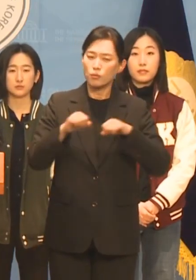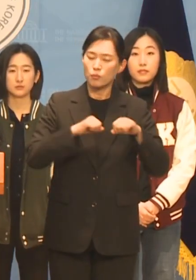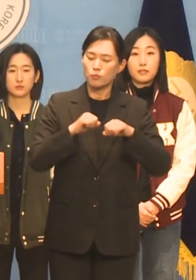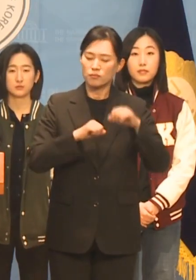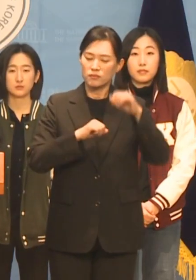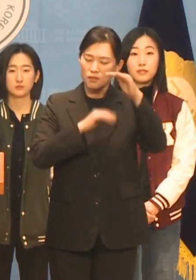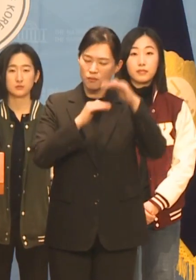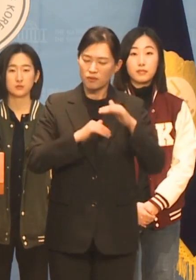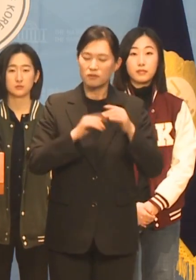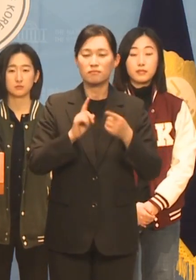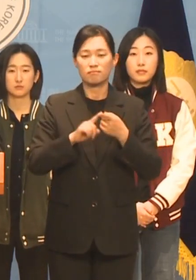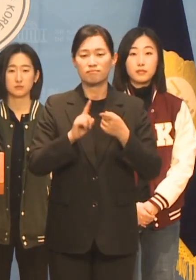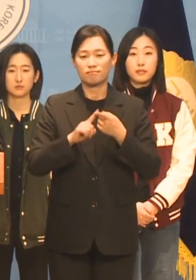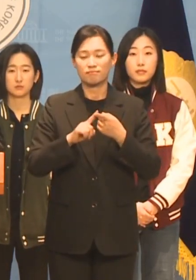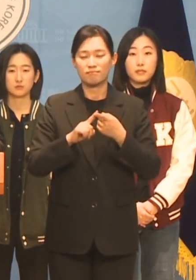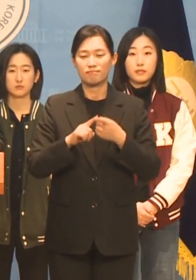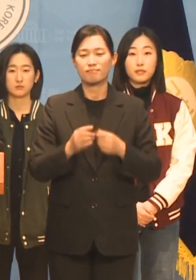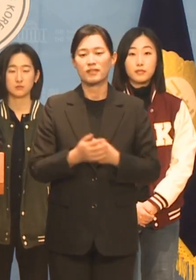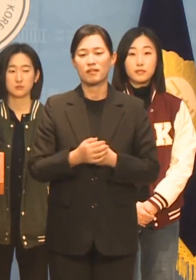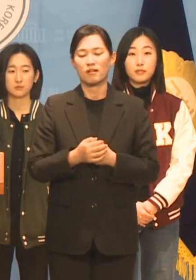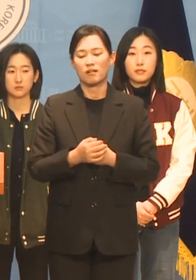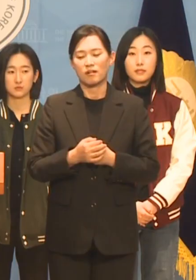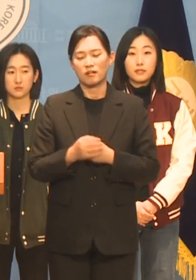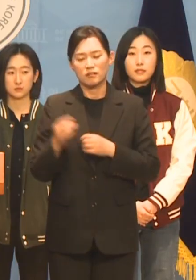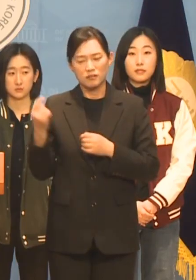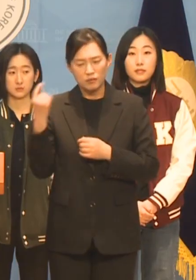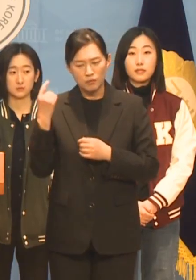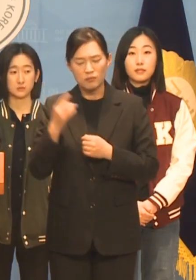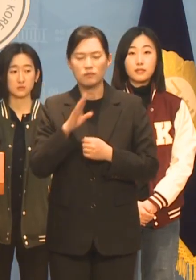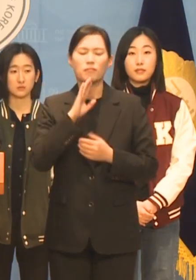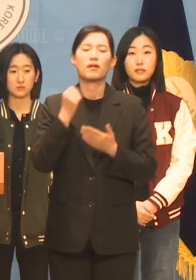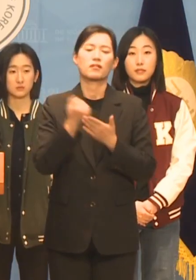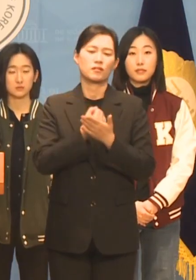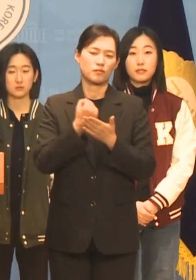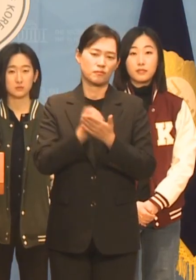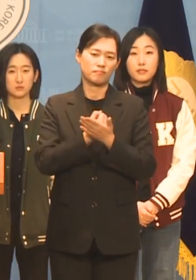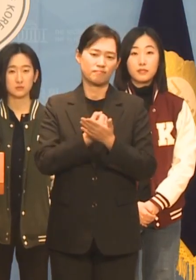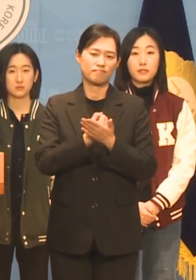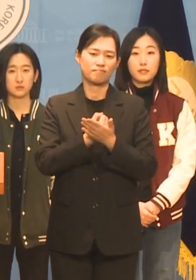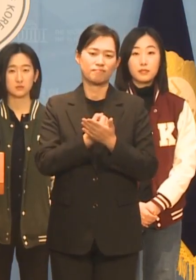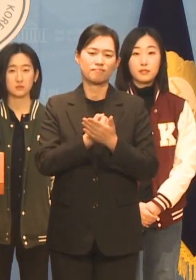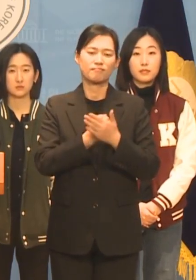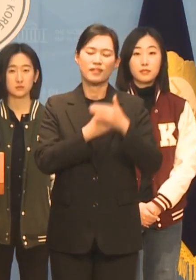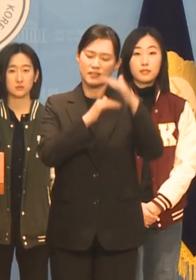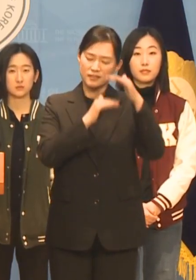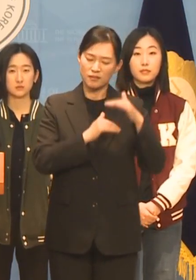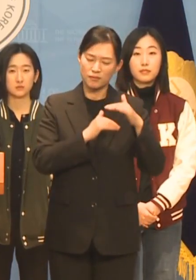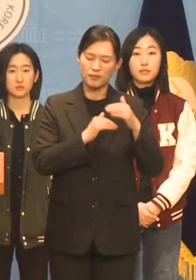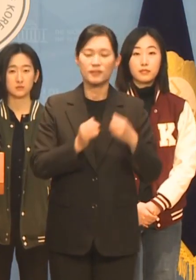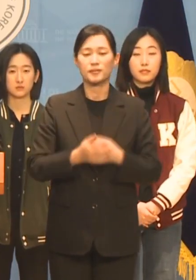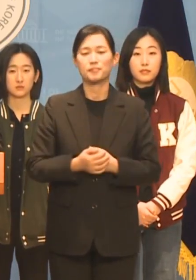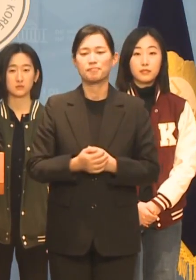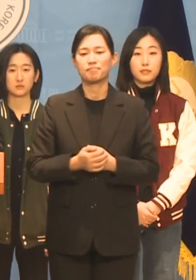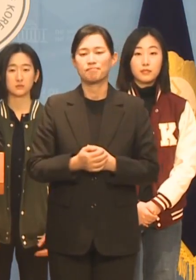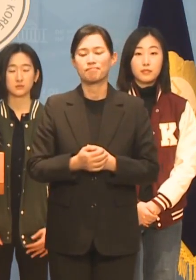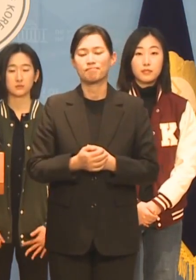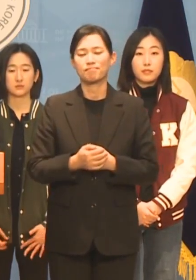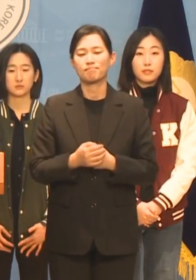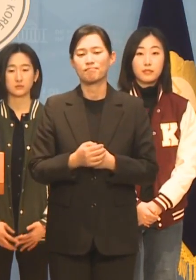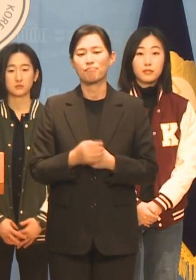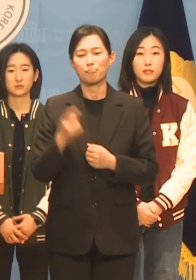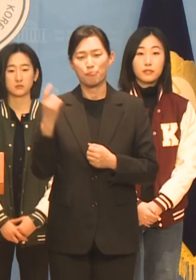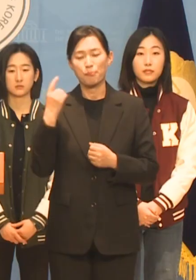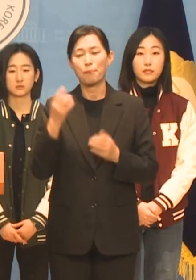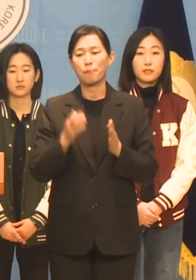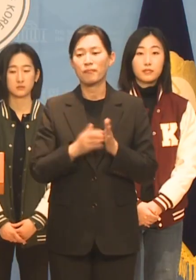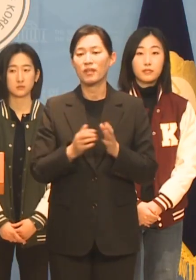활동상을 전하면서 또 안타까운 사연, 정말 안타까운 사연을 전하러 왔습니다. 그러면